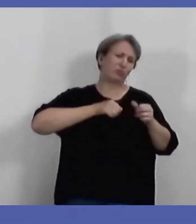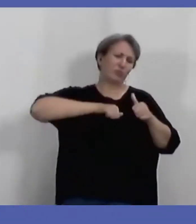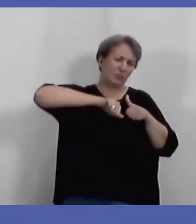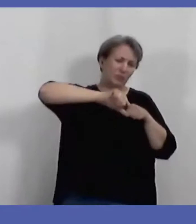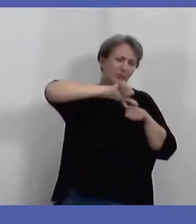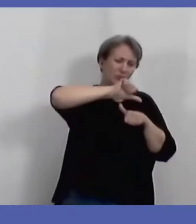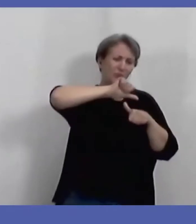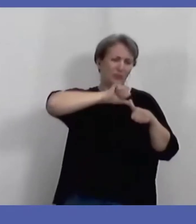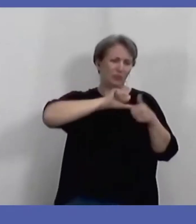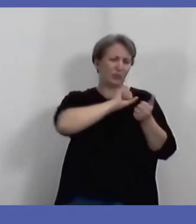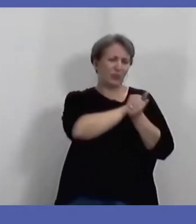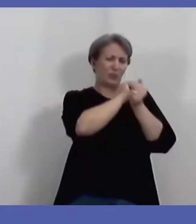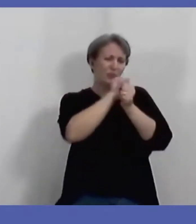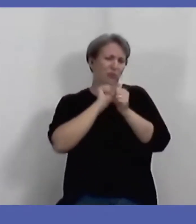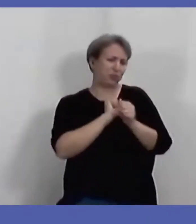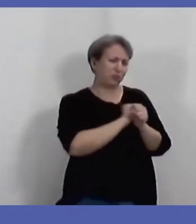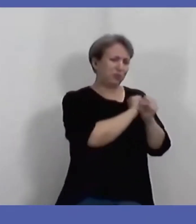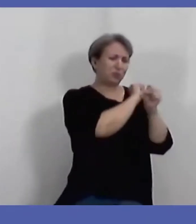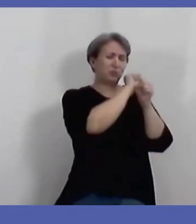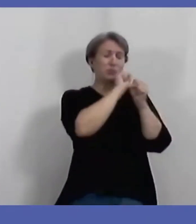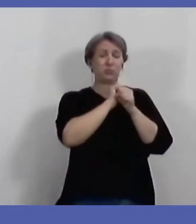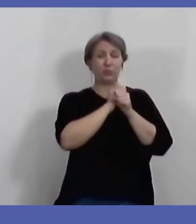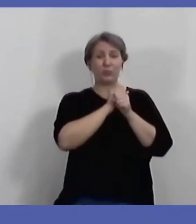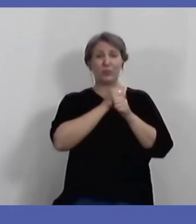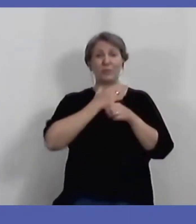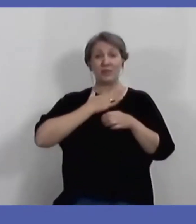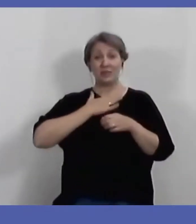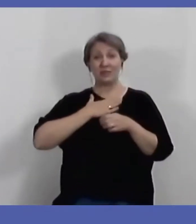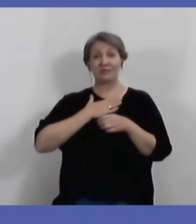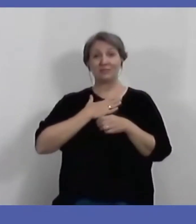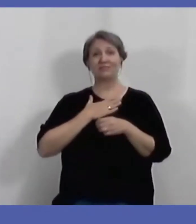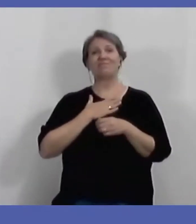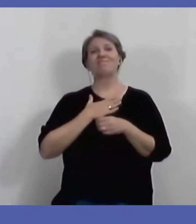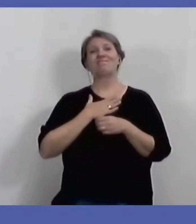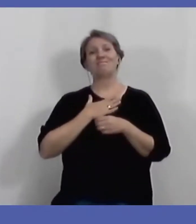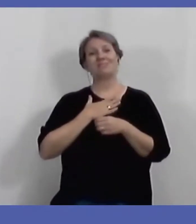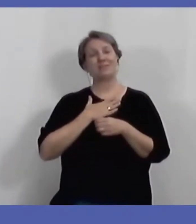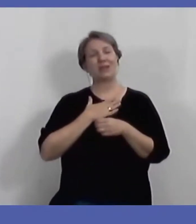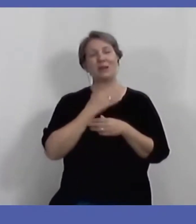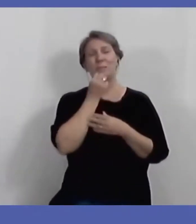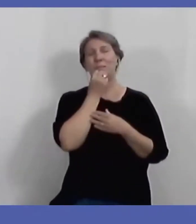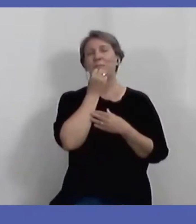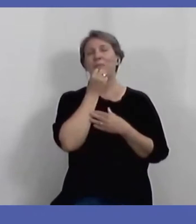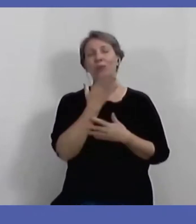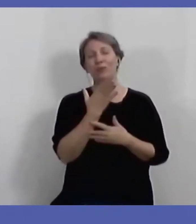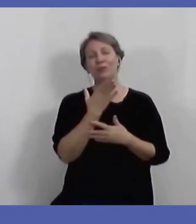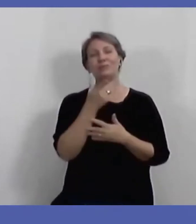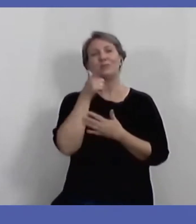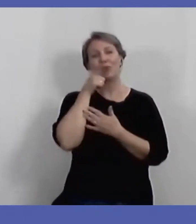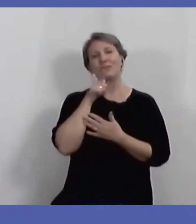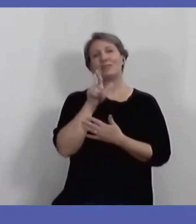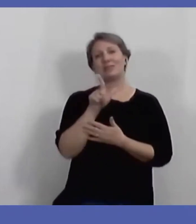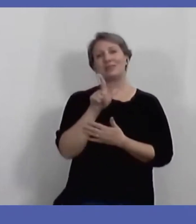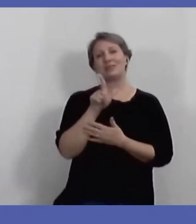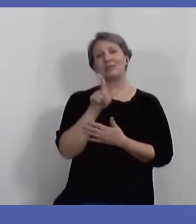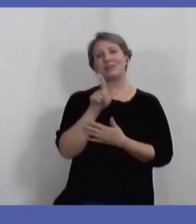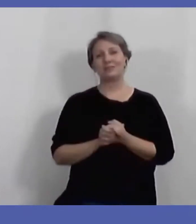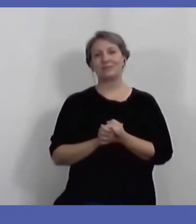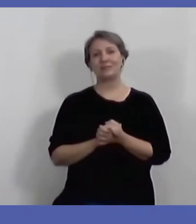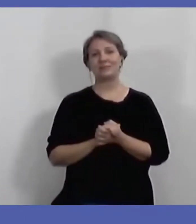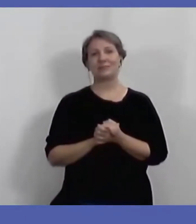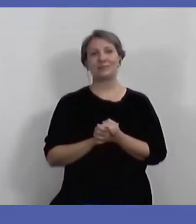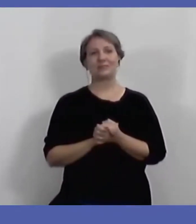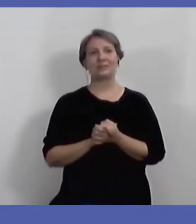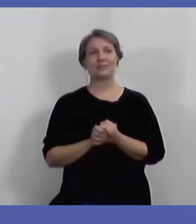Importa que através daquilo Ele faz em nós. Comportores estão ainda? Onde